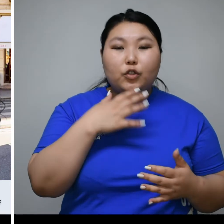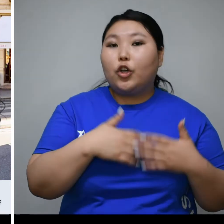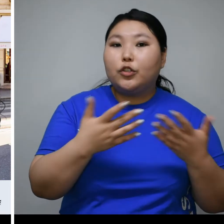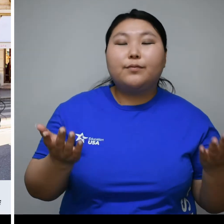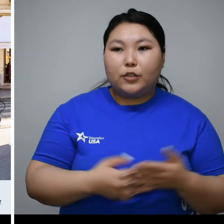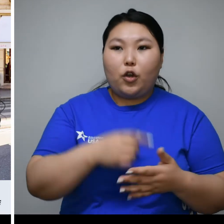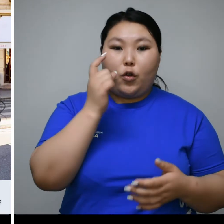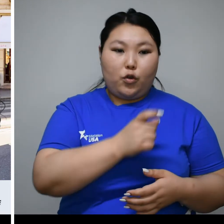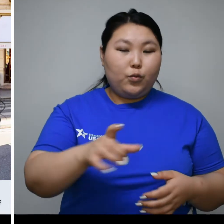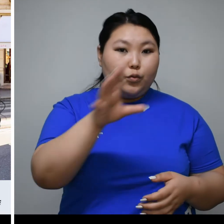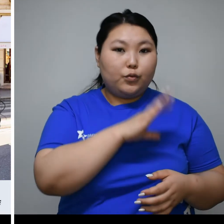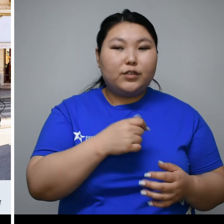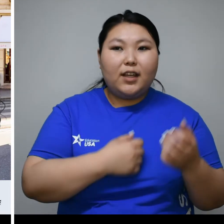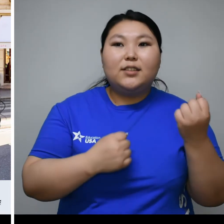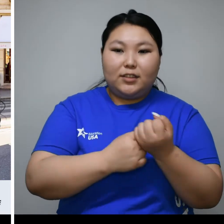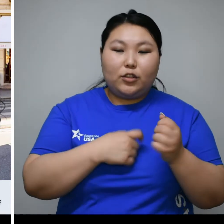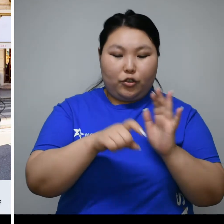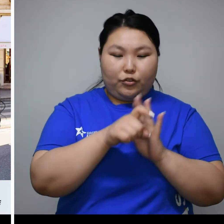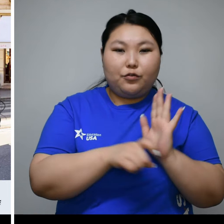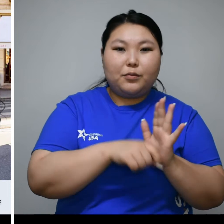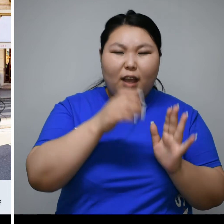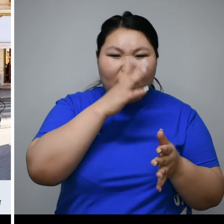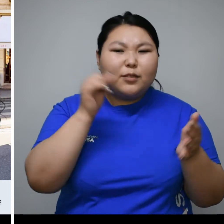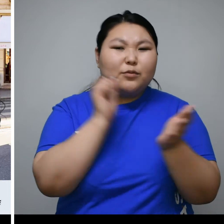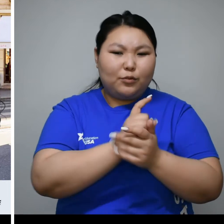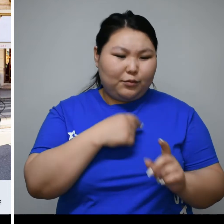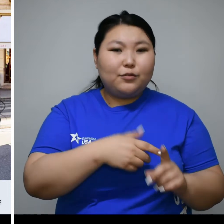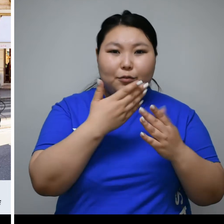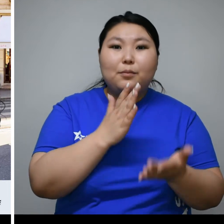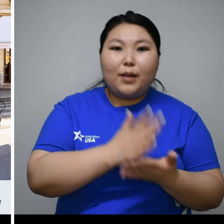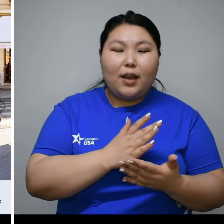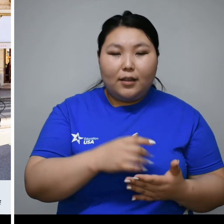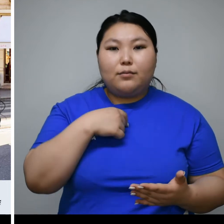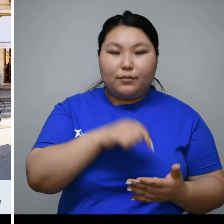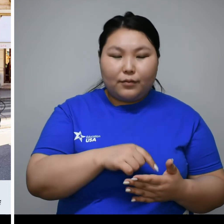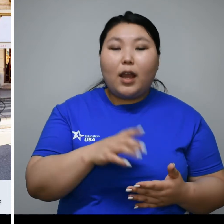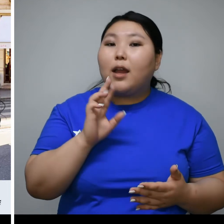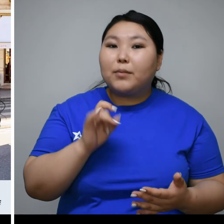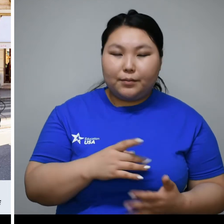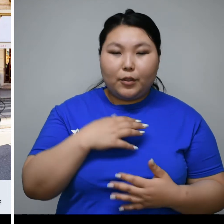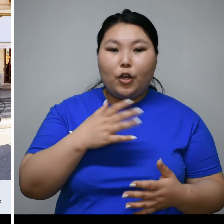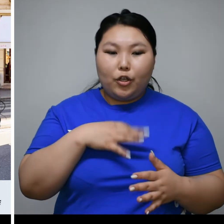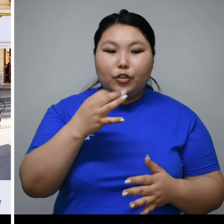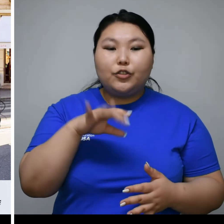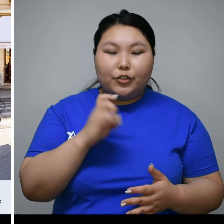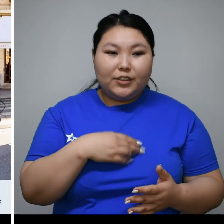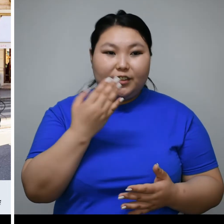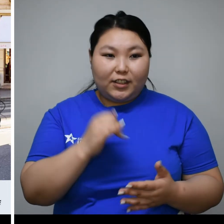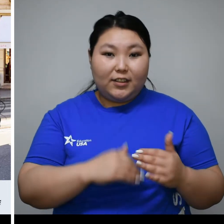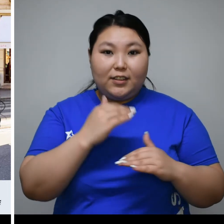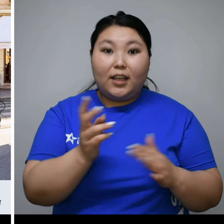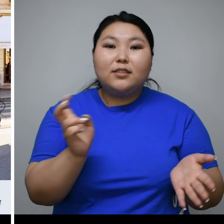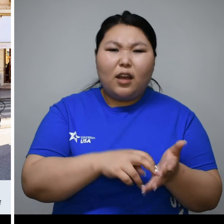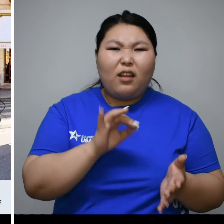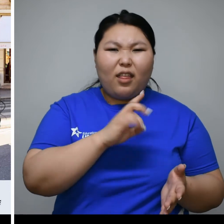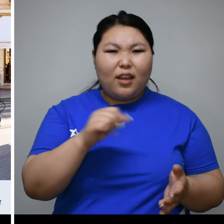өгөх гэж болохоро хүмүүс ингээд тэтгэлэх хөтөлбөр маш чухал нөгөө хүнд байгаа тохиолдол яадаг вэ гэхээр өргөдлийн шатанд